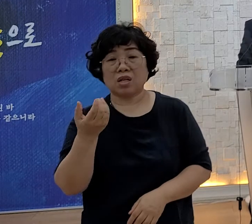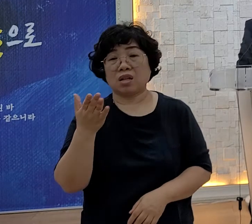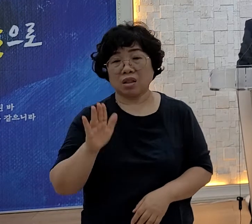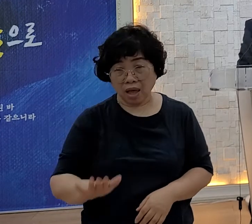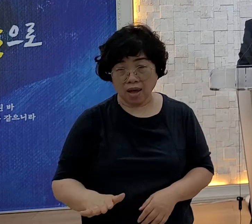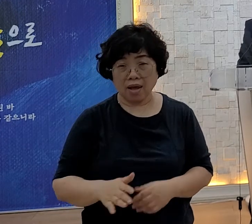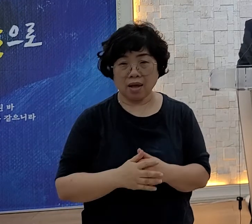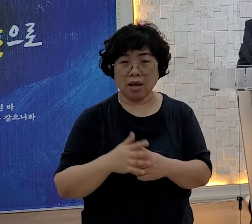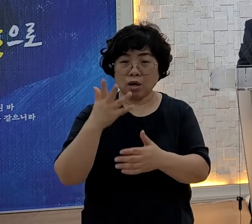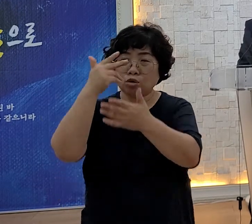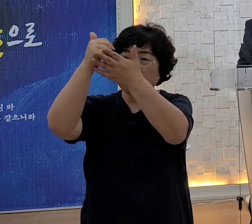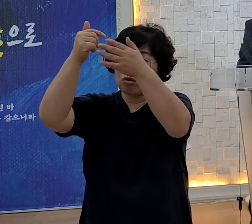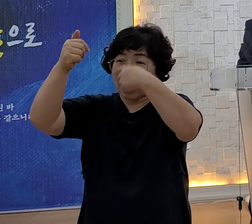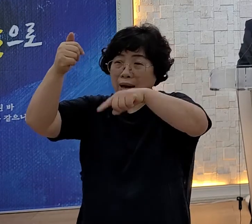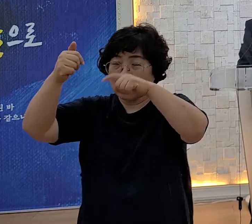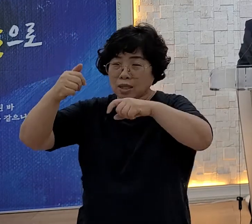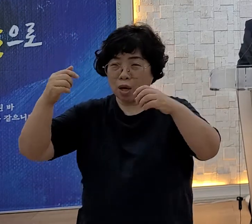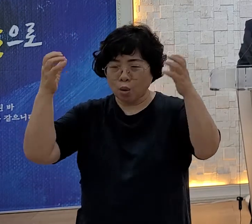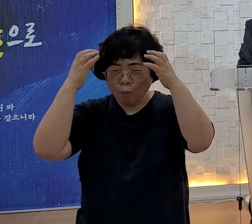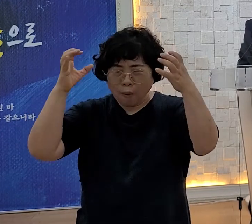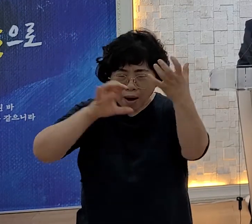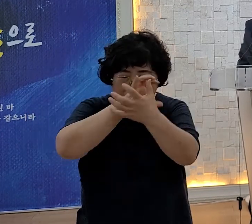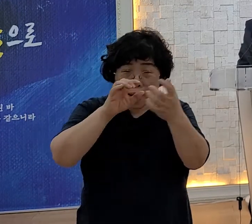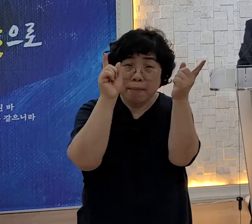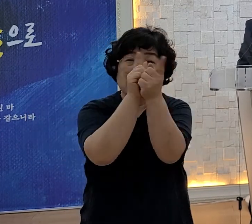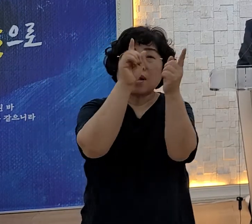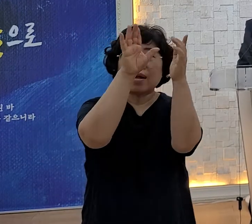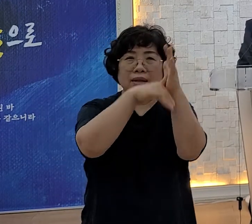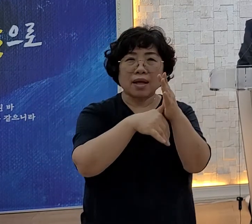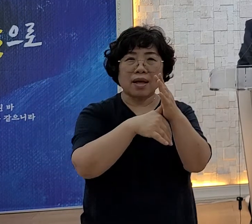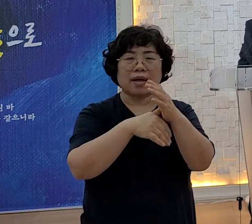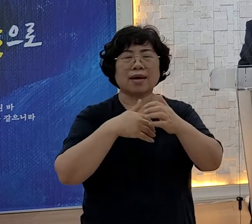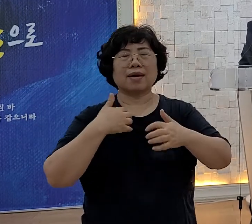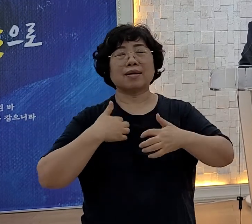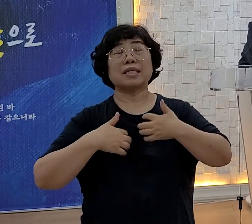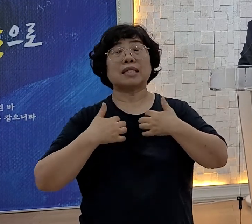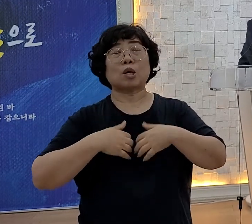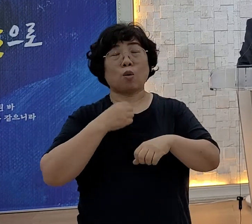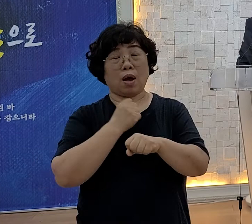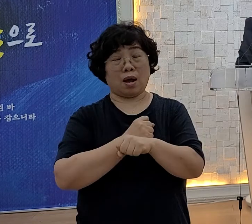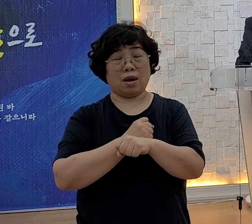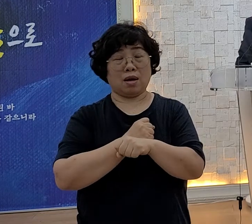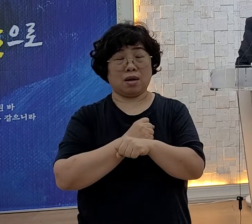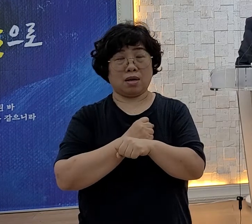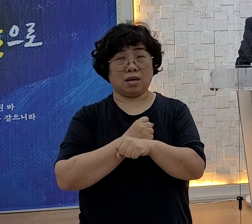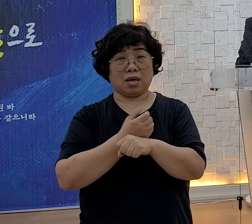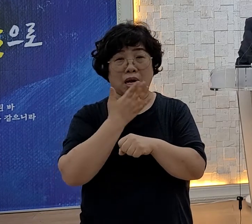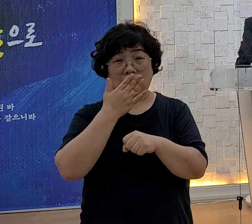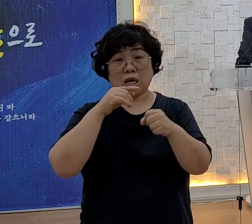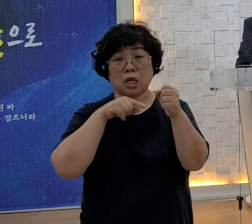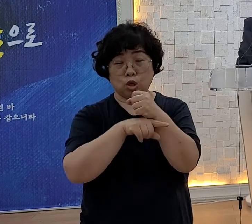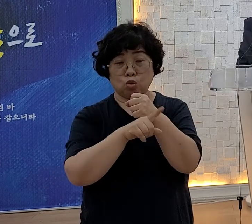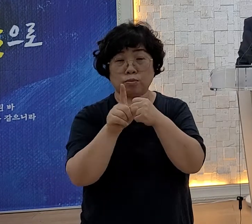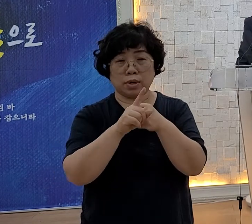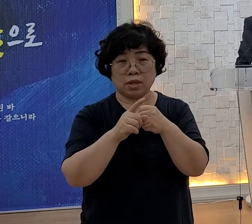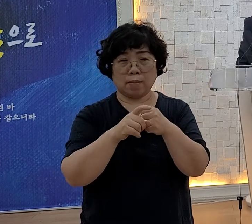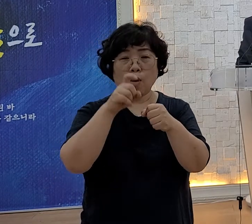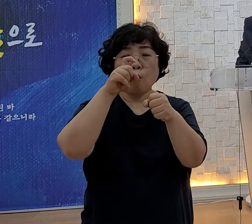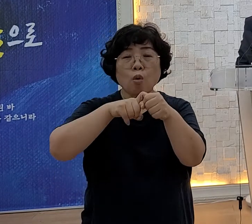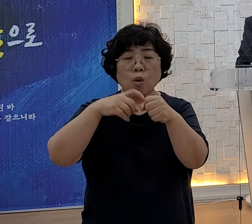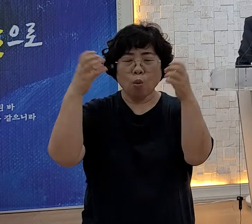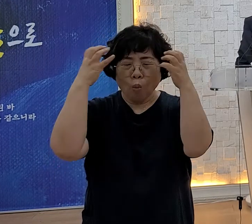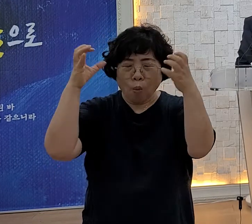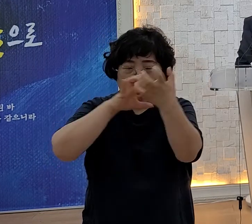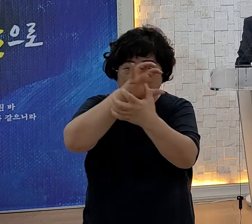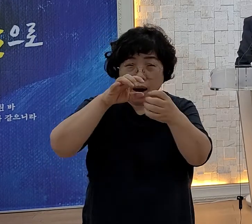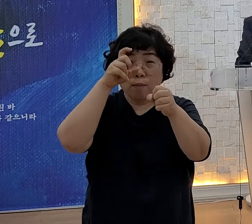환난을 맞이할 때, 환난 중에도 즐거워할 수 있는 이유가 이것이구나. 내가 순금